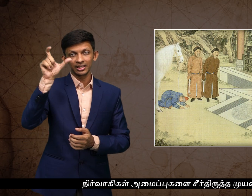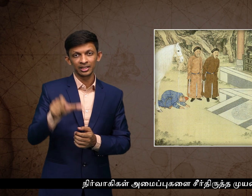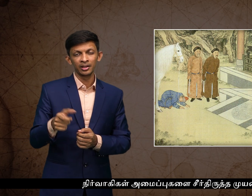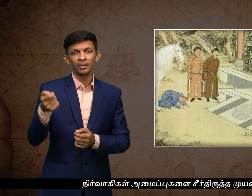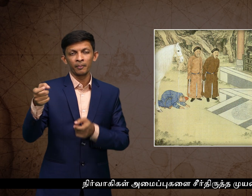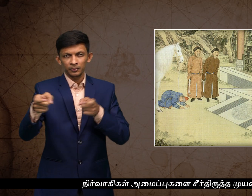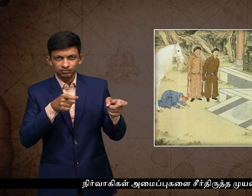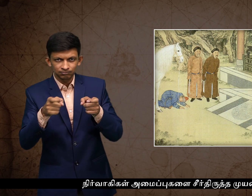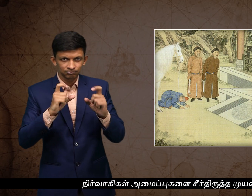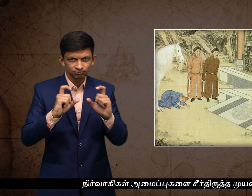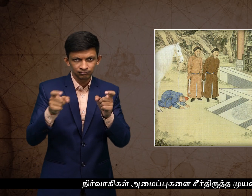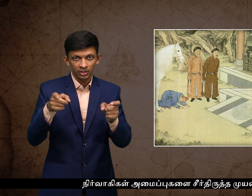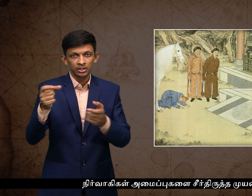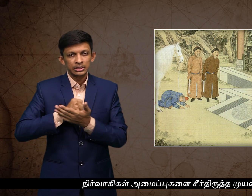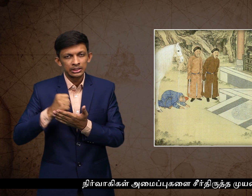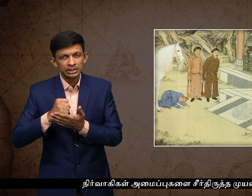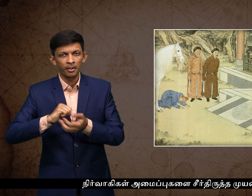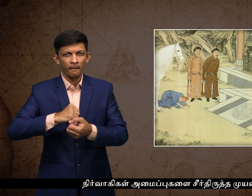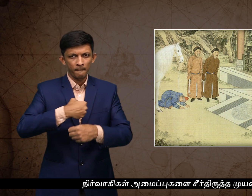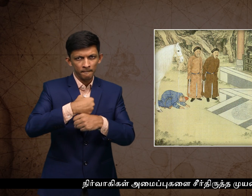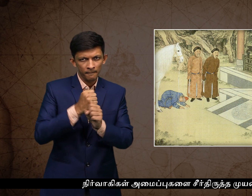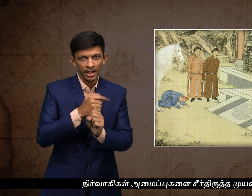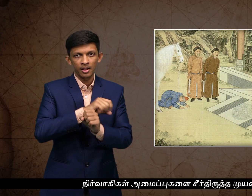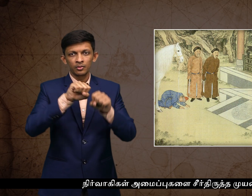நிர்வாகிகள் அமைப்புகளை சீர்திருத்த முயன்றனர்.